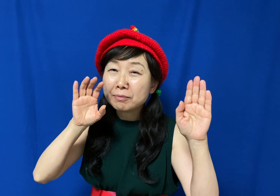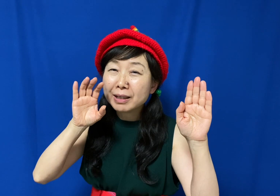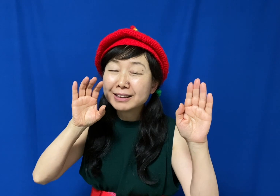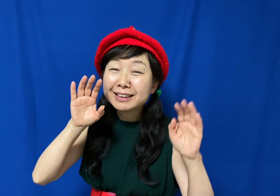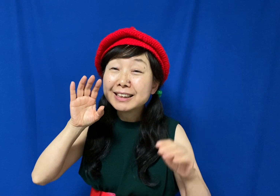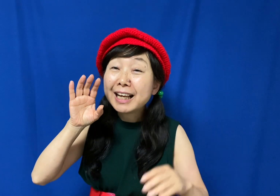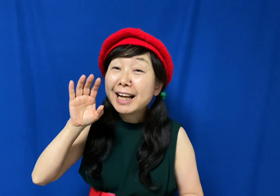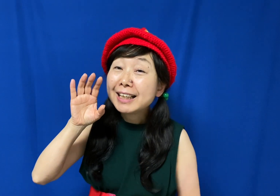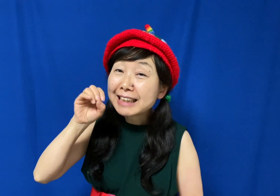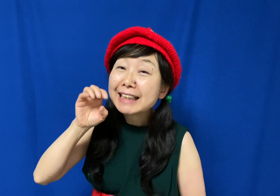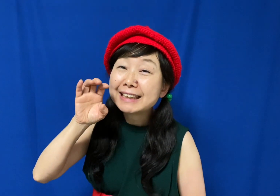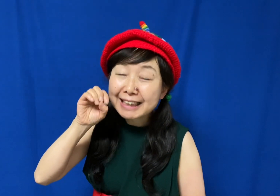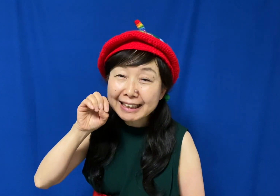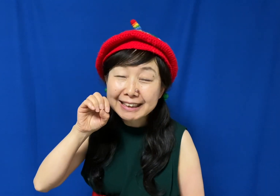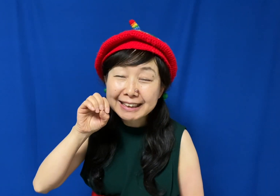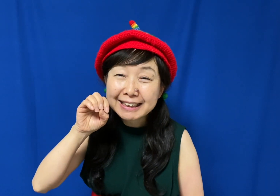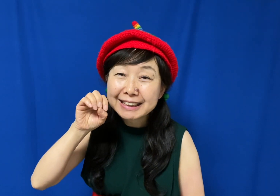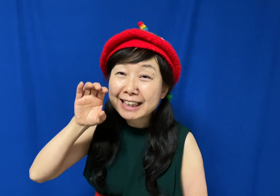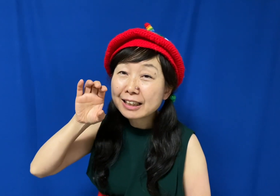。シャキシャキね、